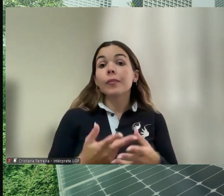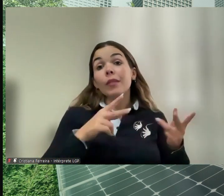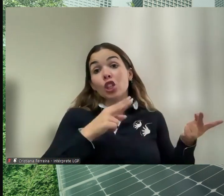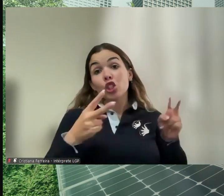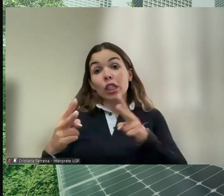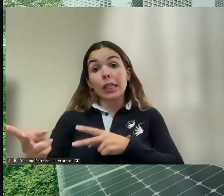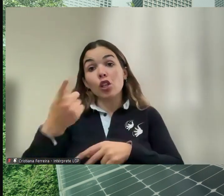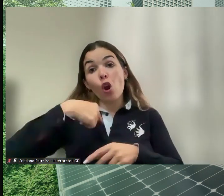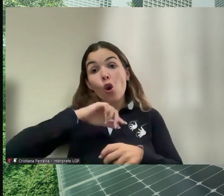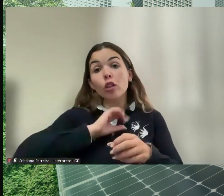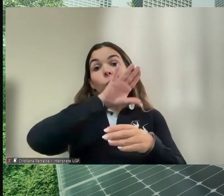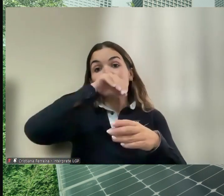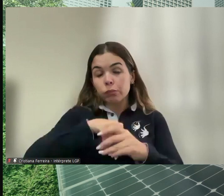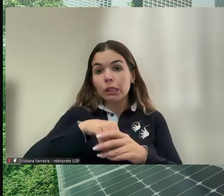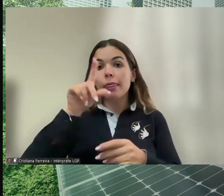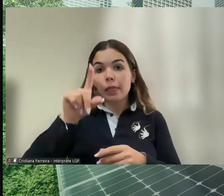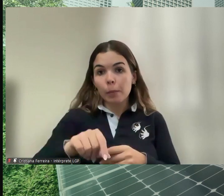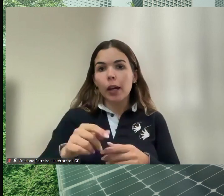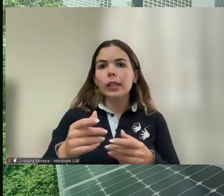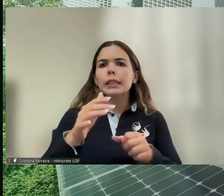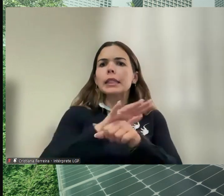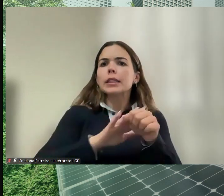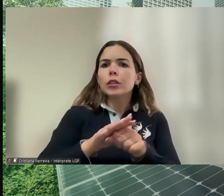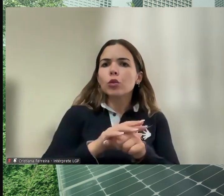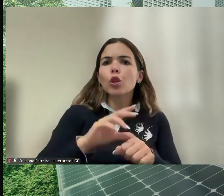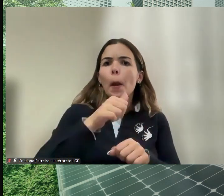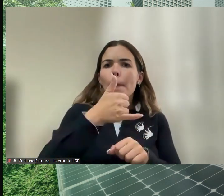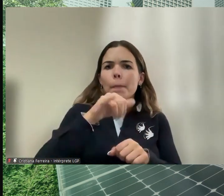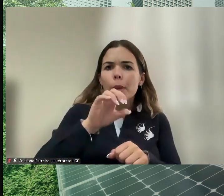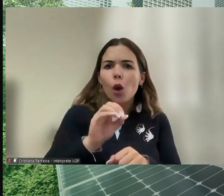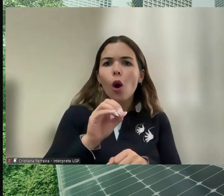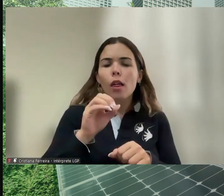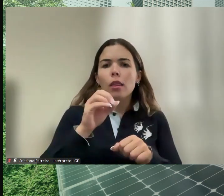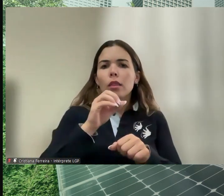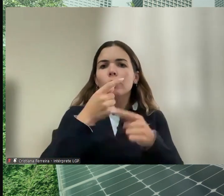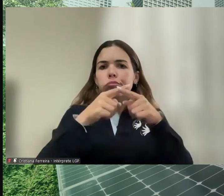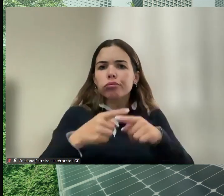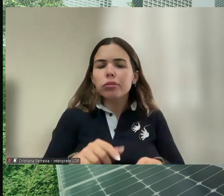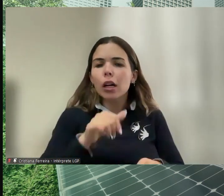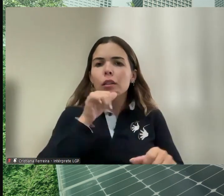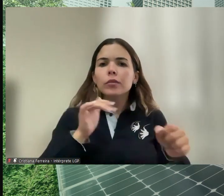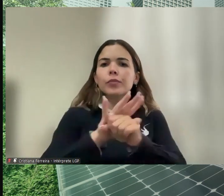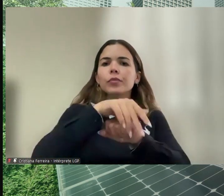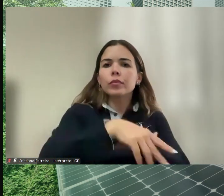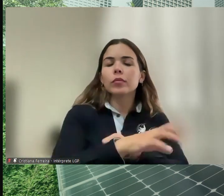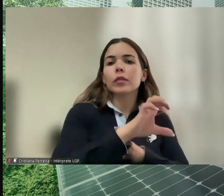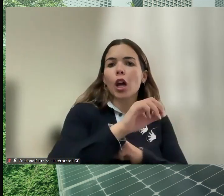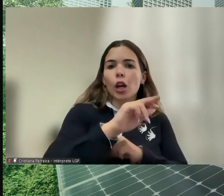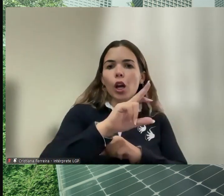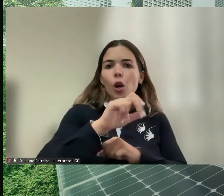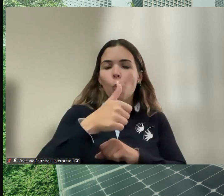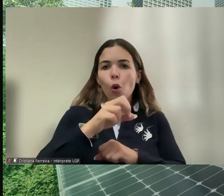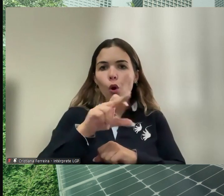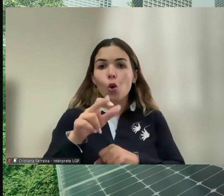estratégia. Também as questões de biodiversidade marinha, do carbono azul, tudo isso está inscrito